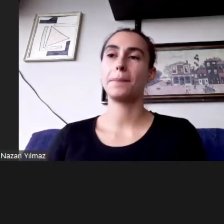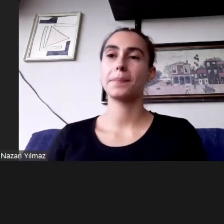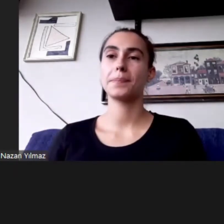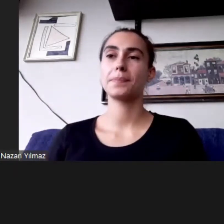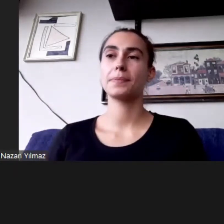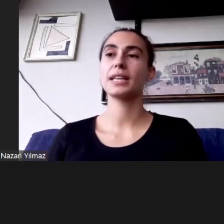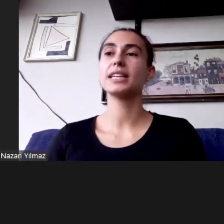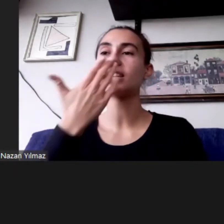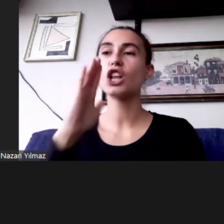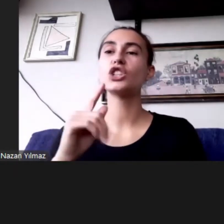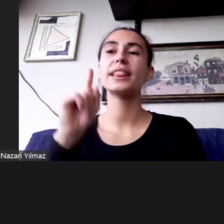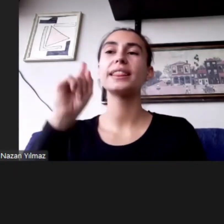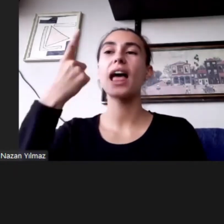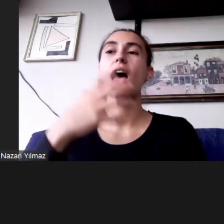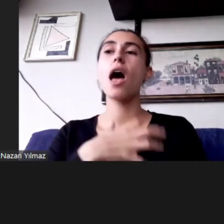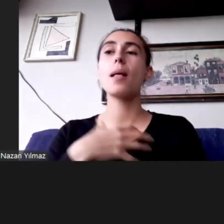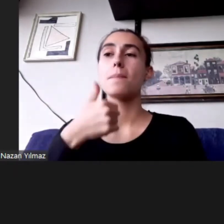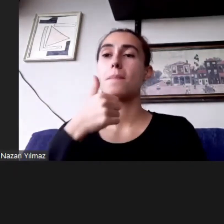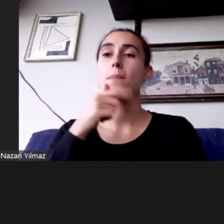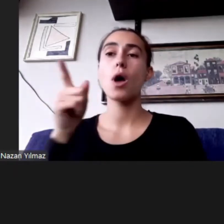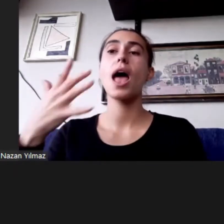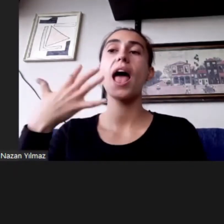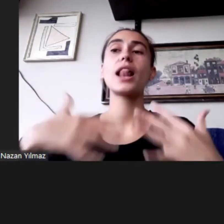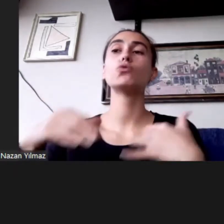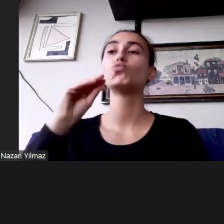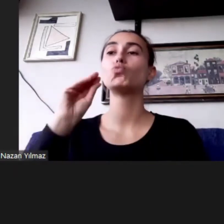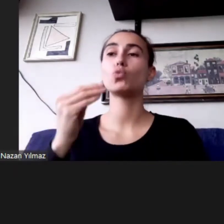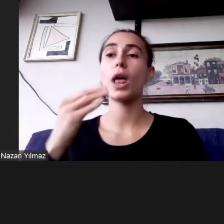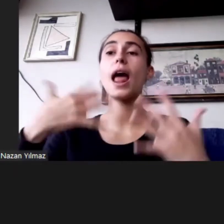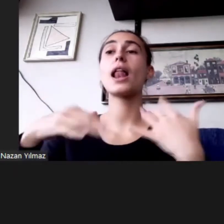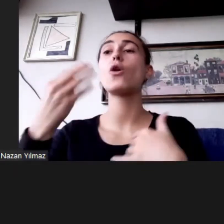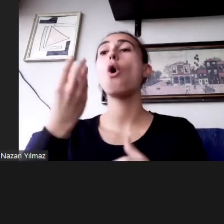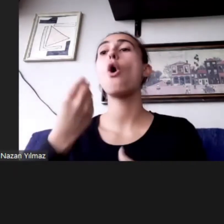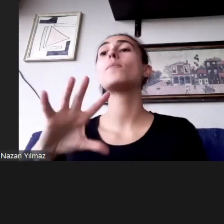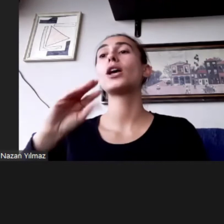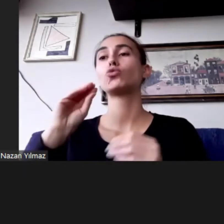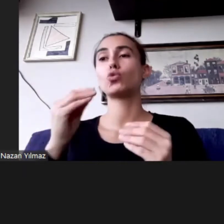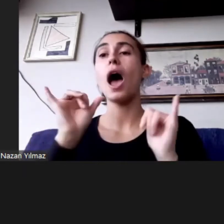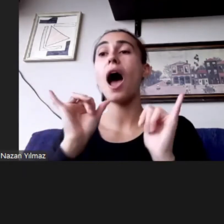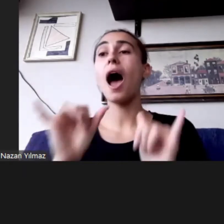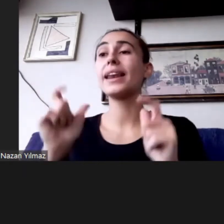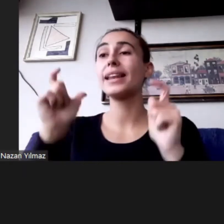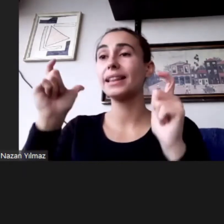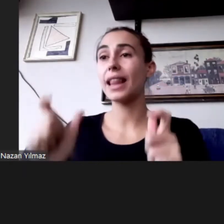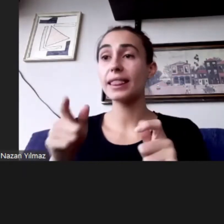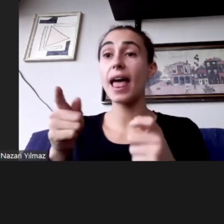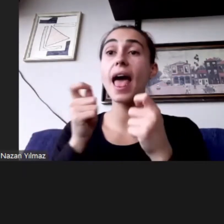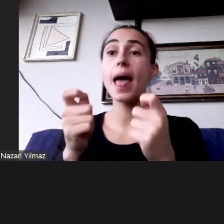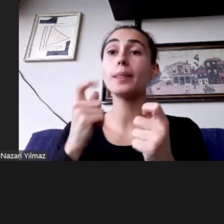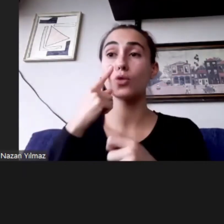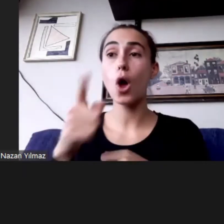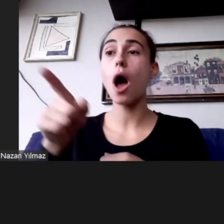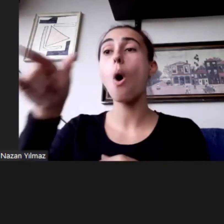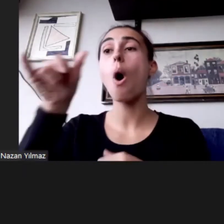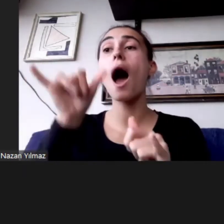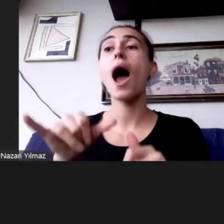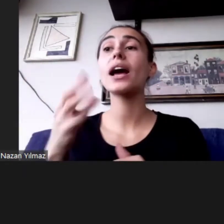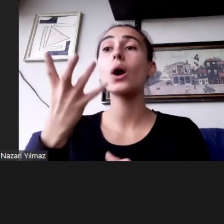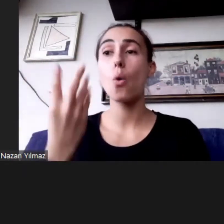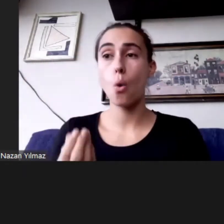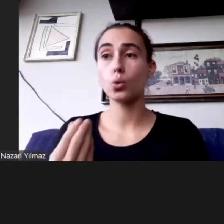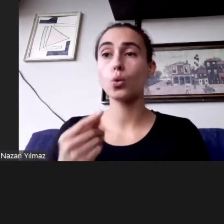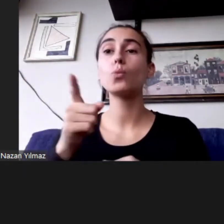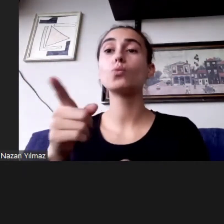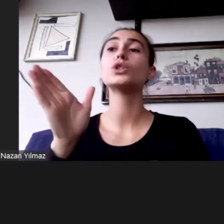Sadece tek bir ebeveyn engelli çocukların engelli olmayan çocuklarla aynı ortamda eğitim görmesinin onun hakkı olduğunu ve bu